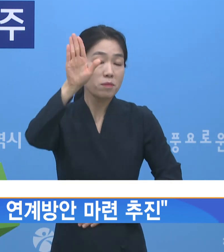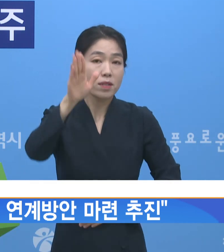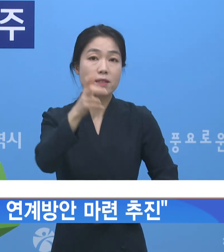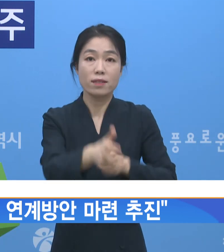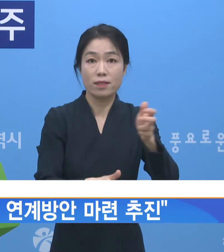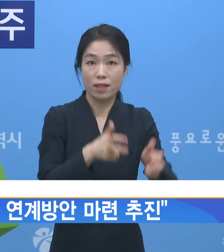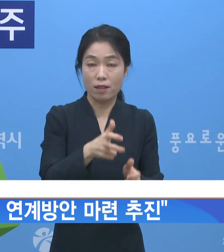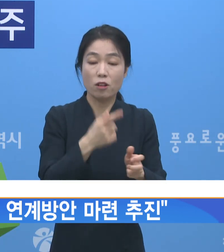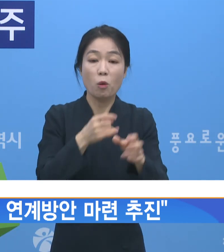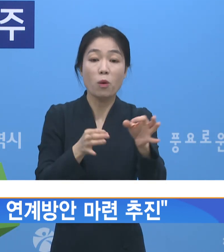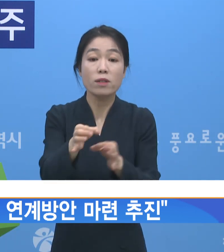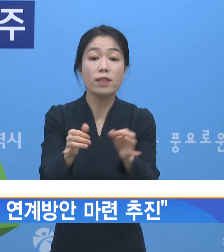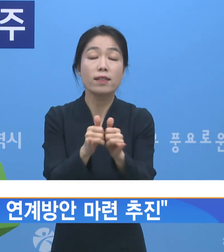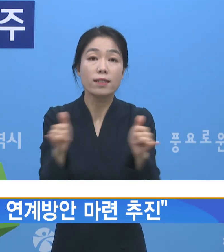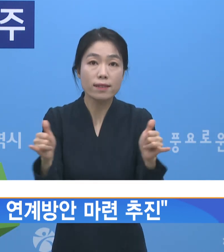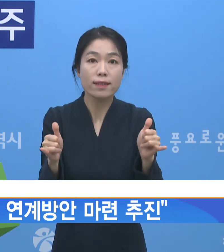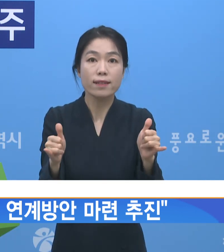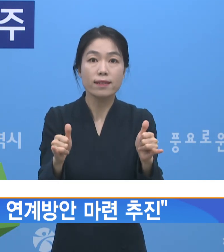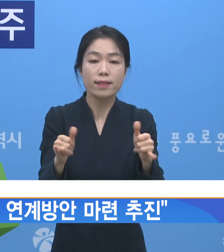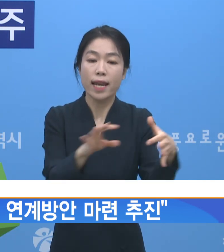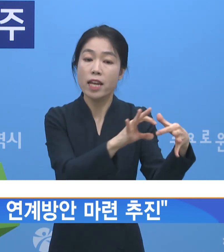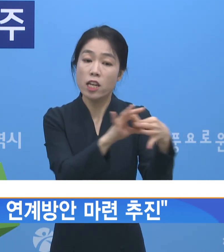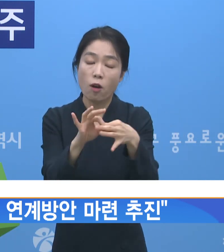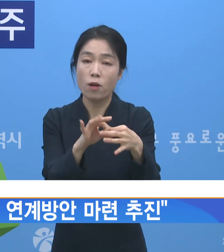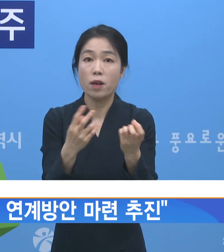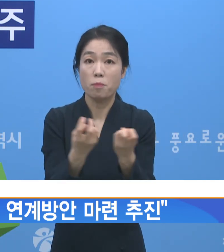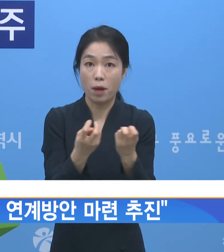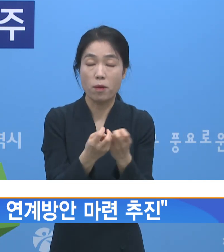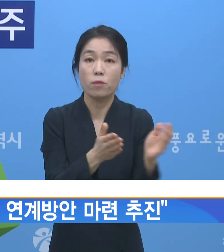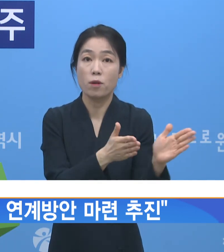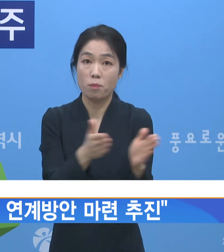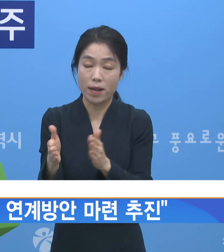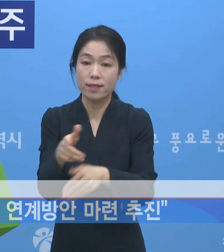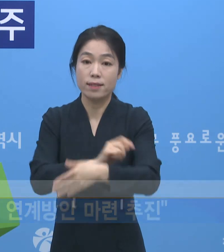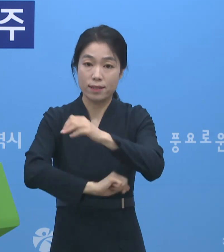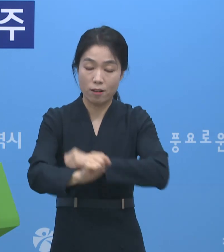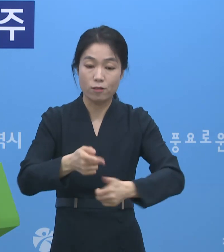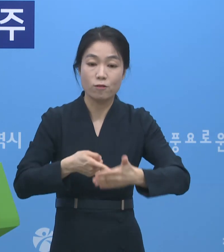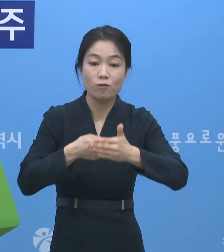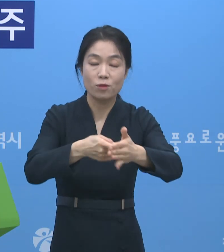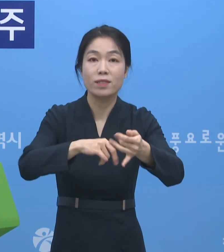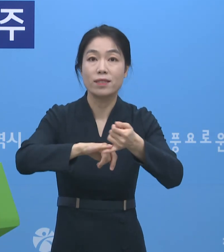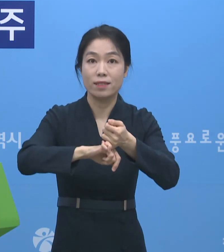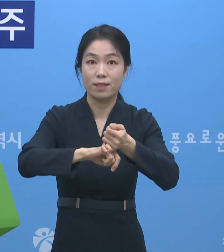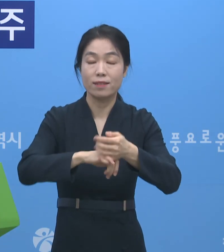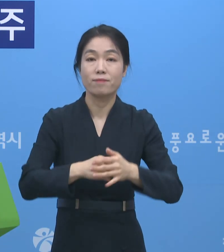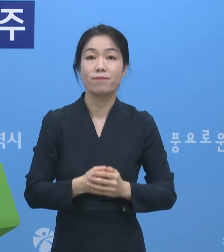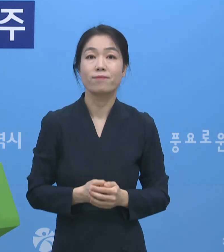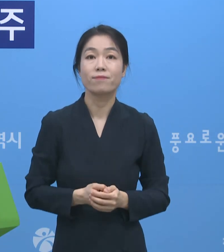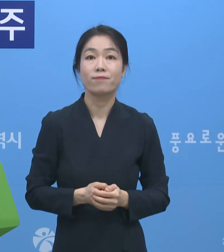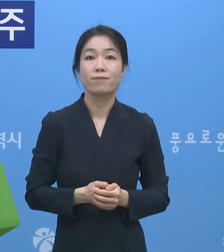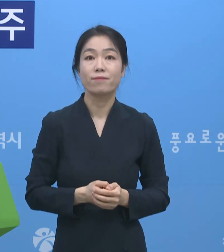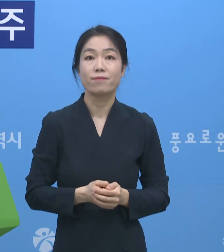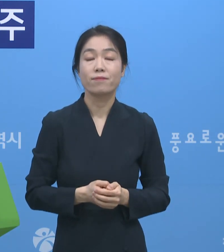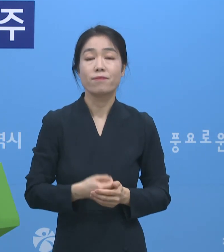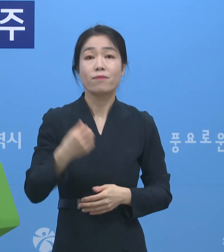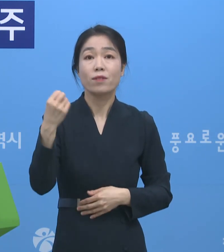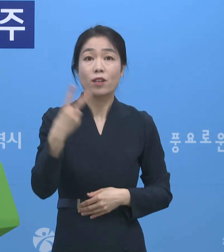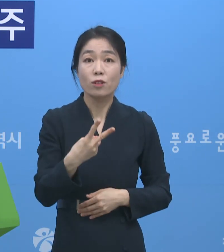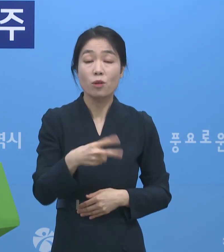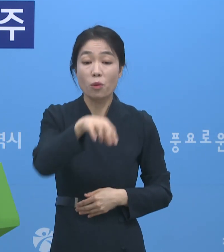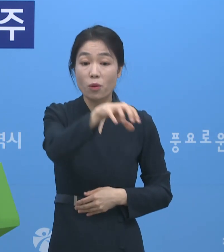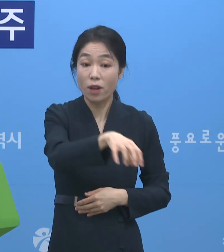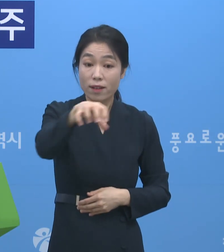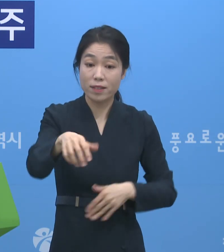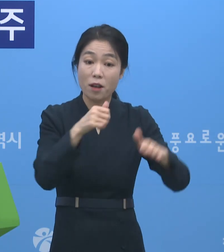산업과 소상공인들의 연계 방안도 마련해서 적극 추진하겠습니다. 또한